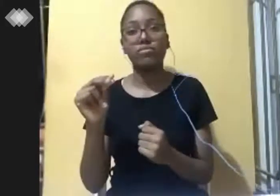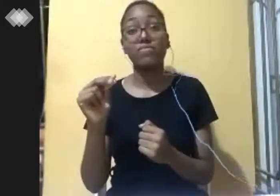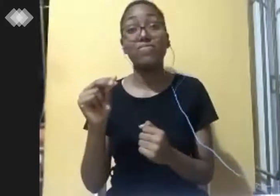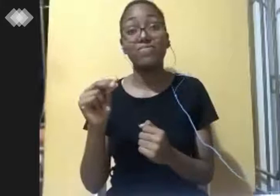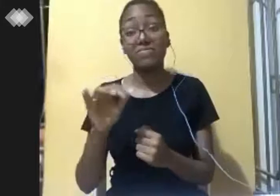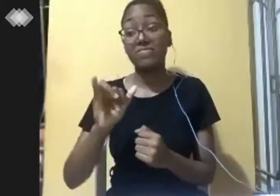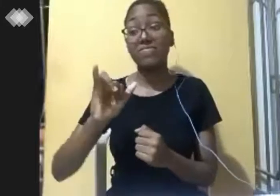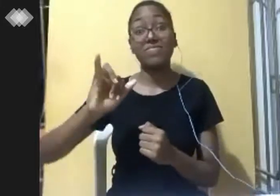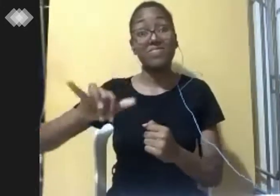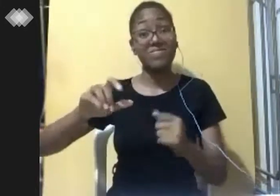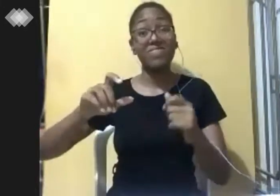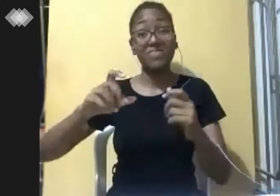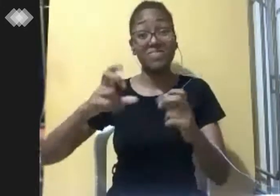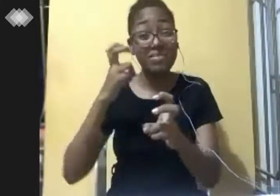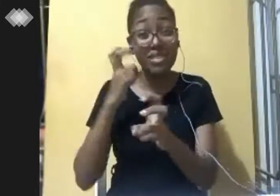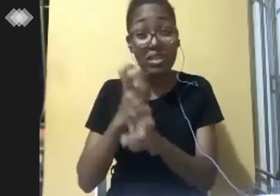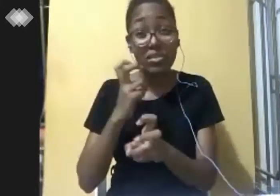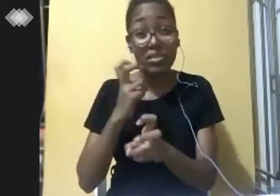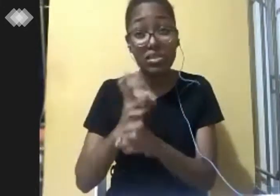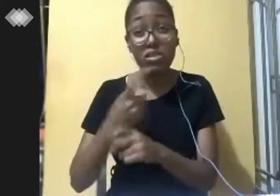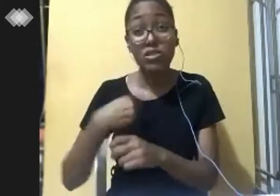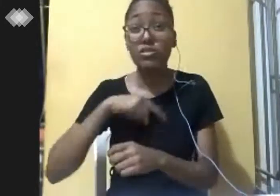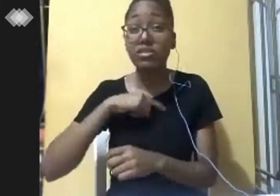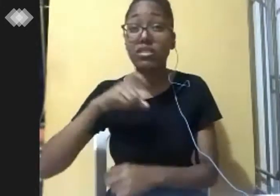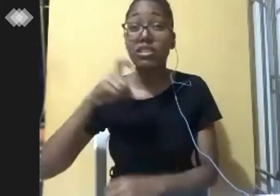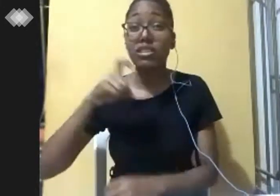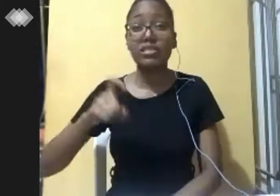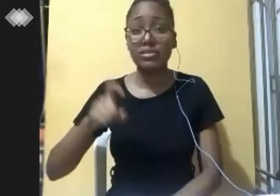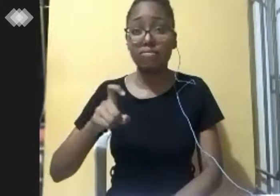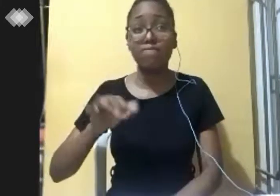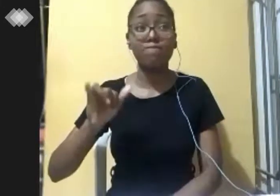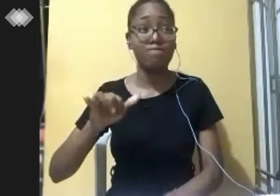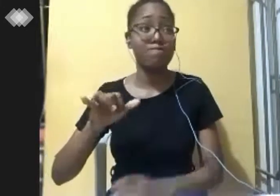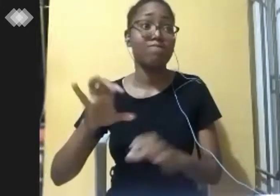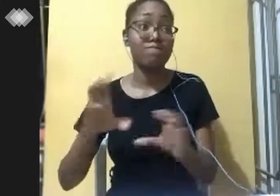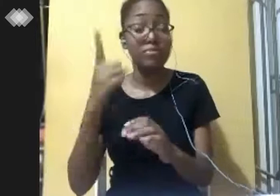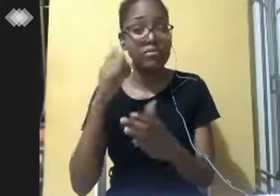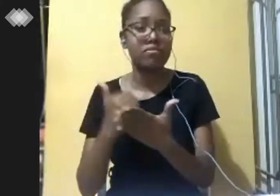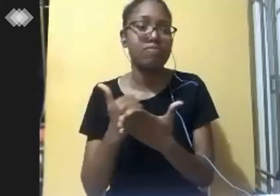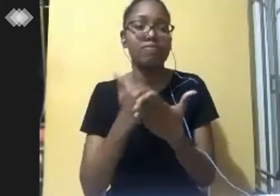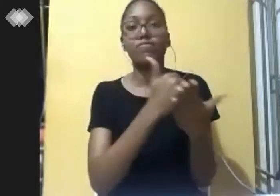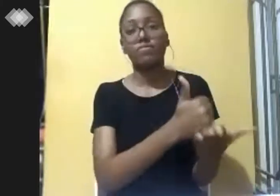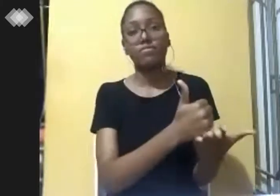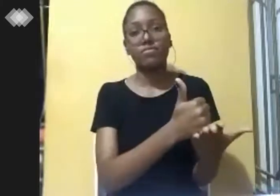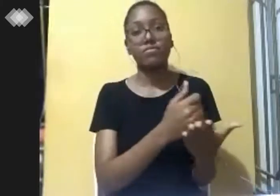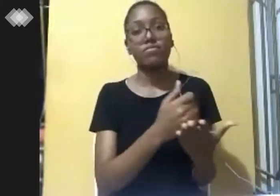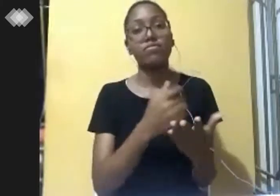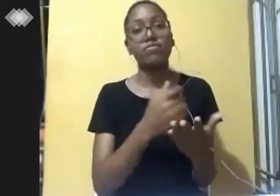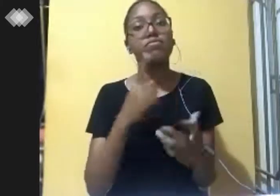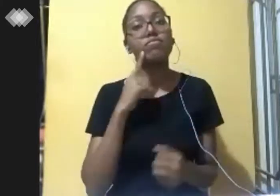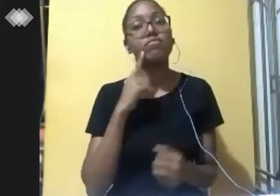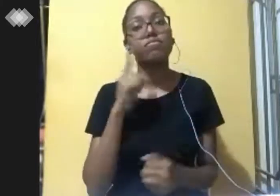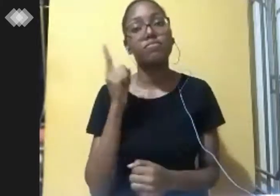muy grande el que tenemos por delante para poder asistirlos a ellos en sus necesidades en caso